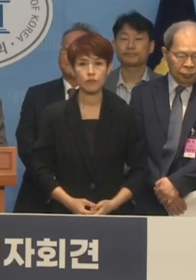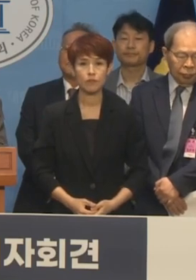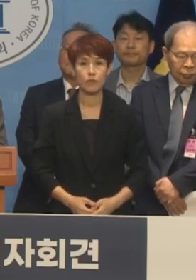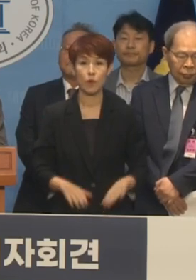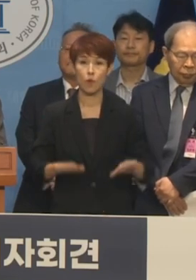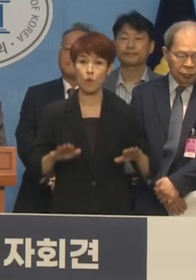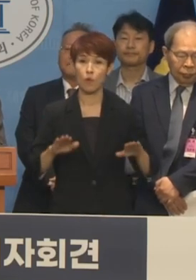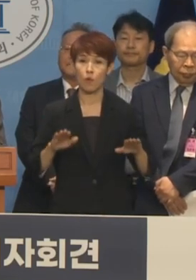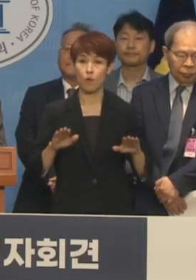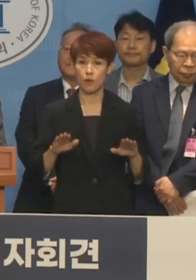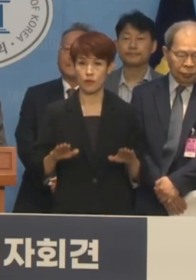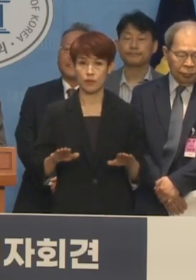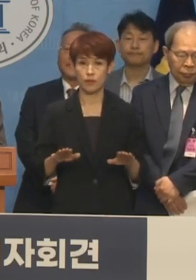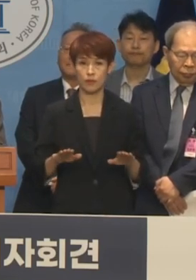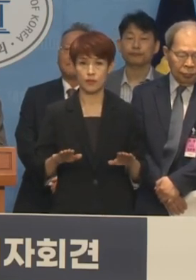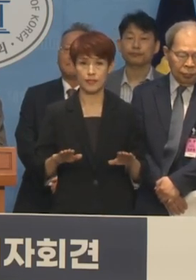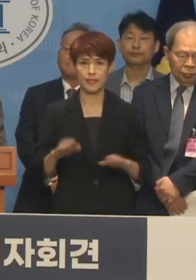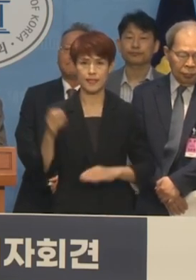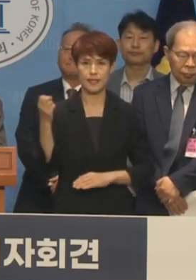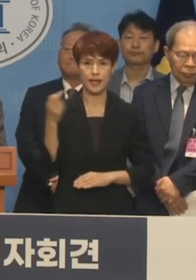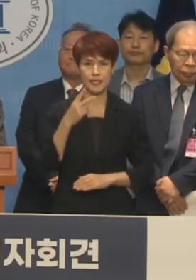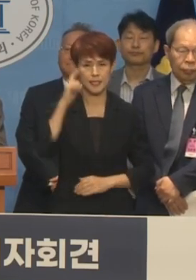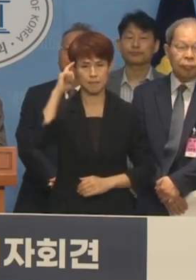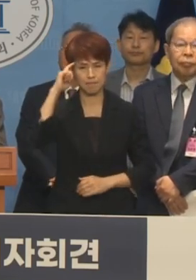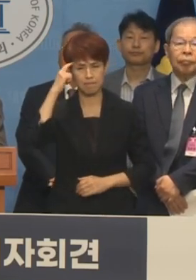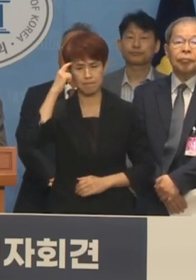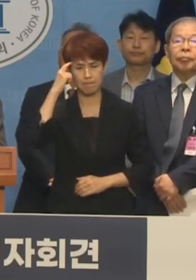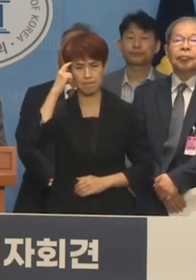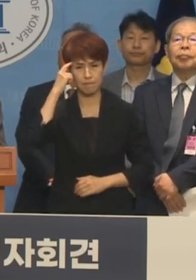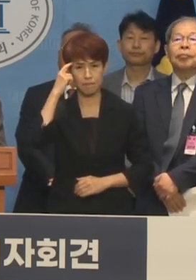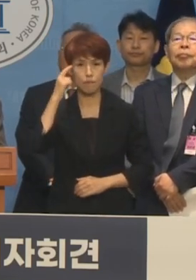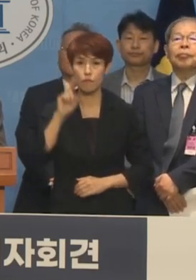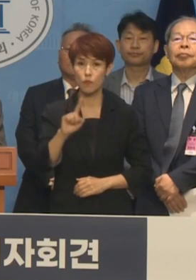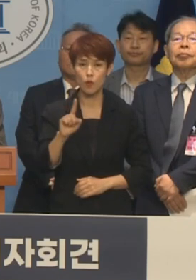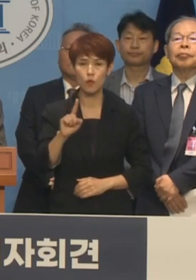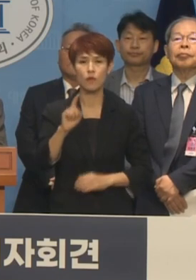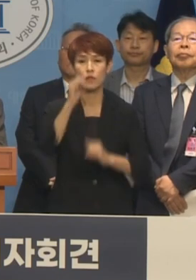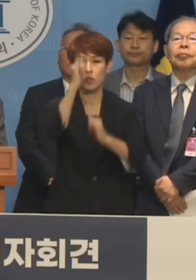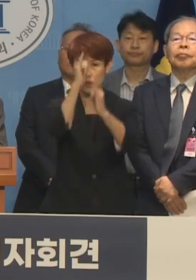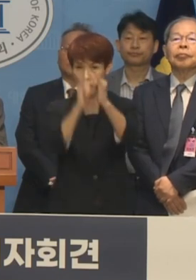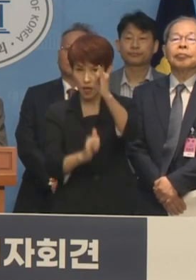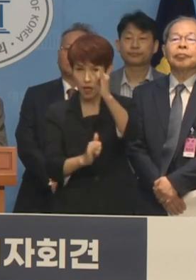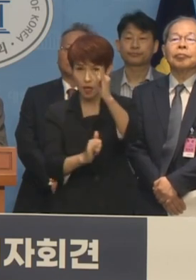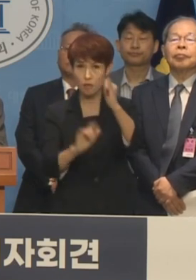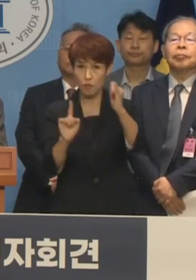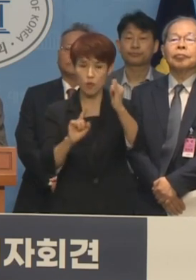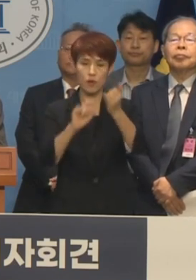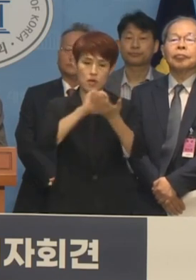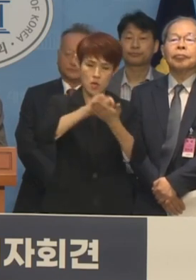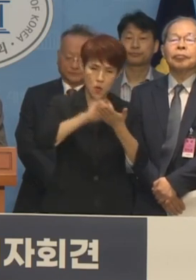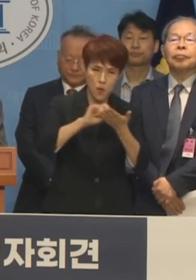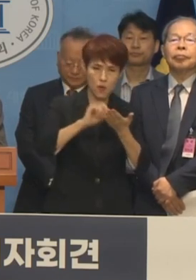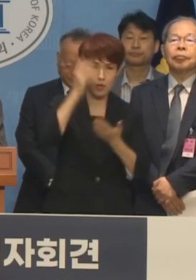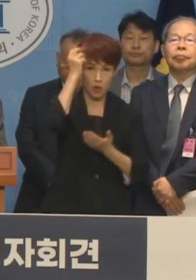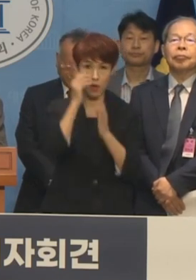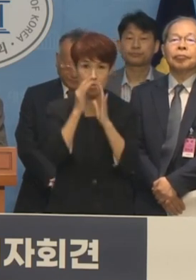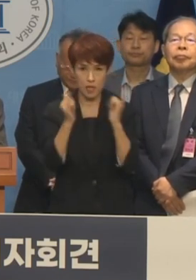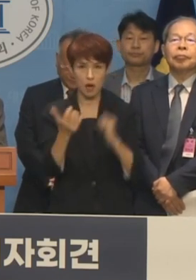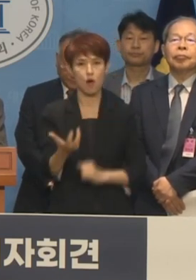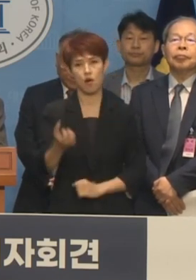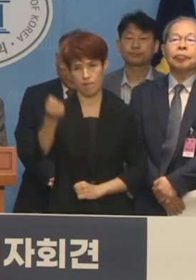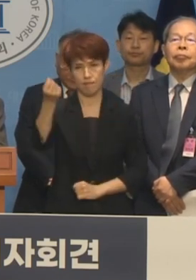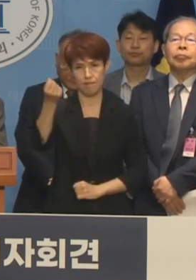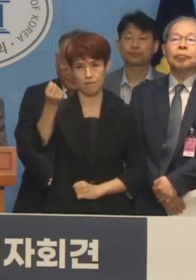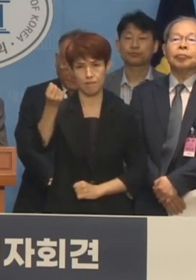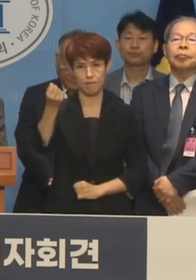오늘 우리가 다시 되새겨야 될 문제는 결국 역사는 기록하고 기억하는 자의 것이다. 그런